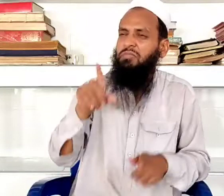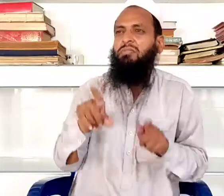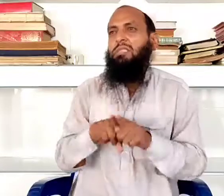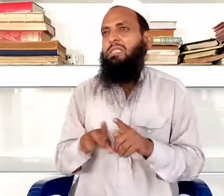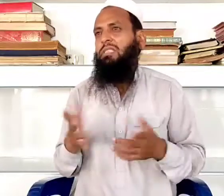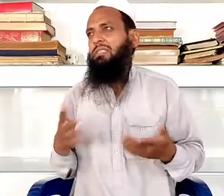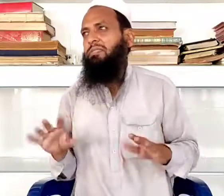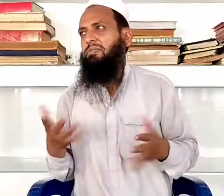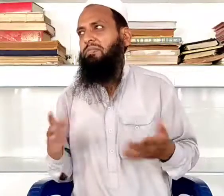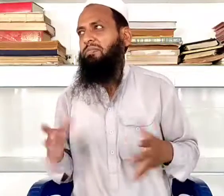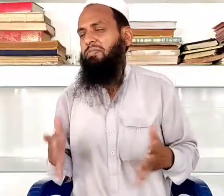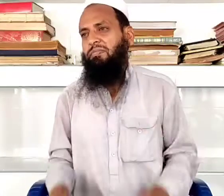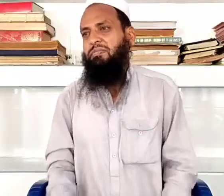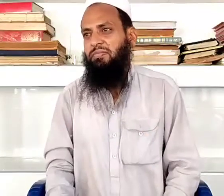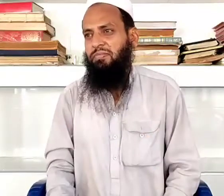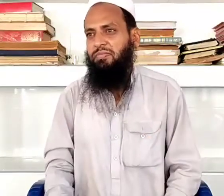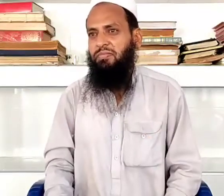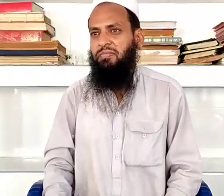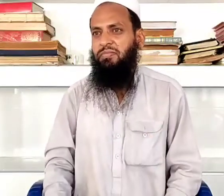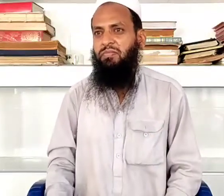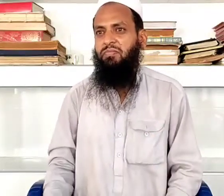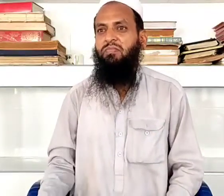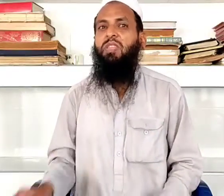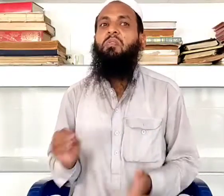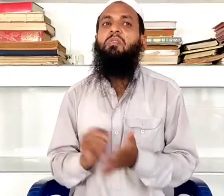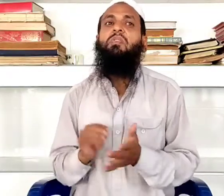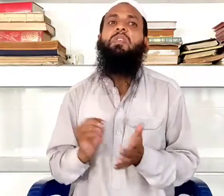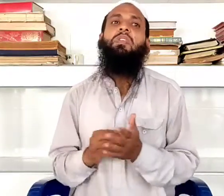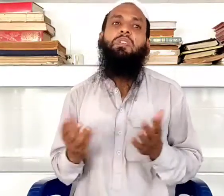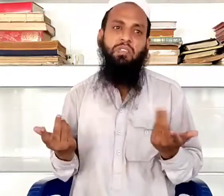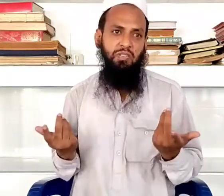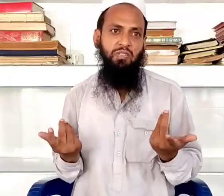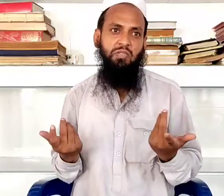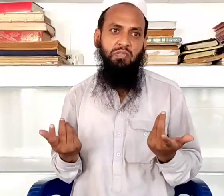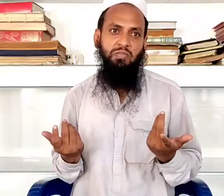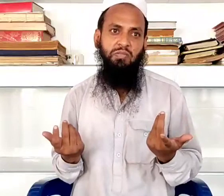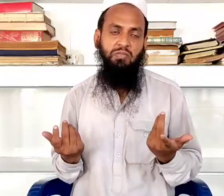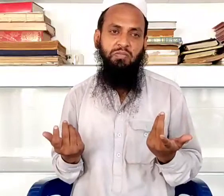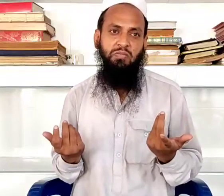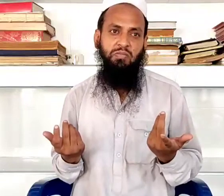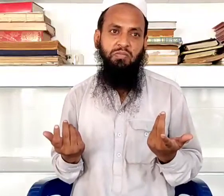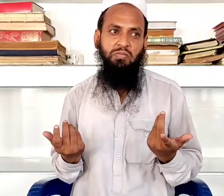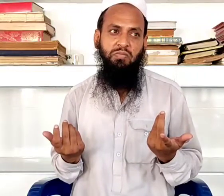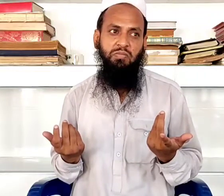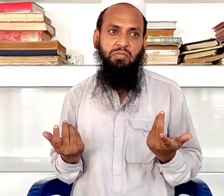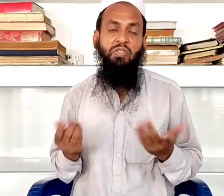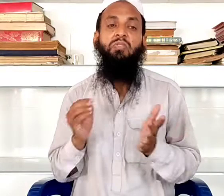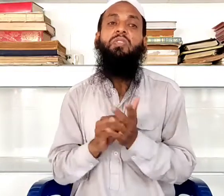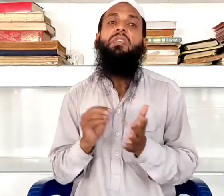انگلی تے سفر کرتی ہوئی نظر آئے گی تو جاؤ جا کے وہ دیکھو خط لے کے آؤ شیر